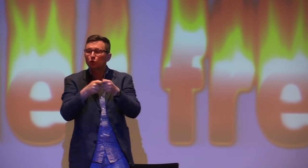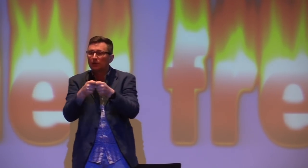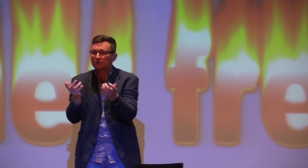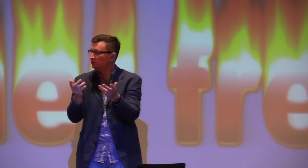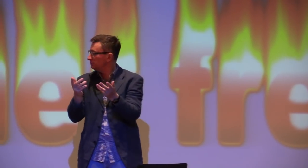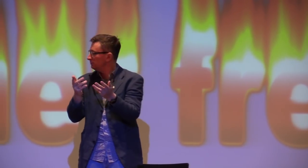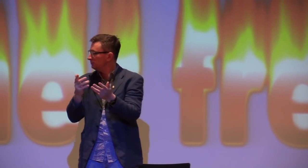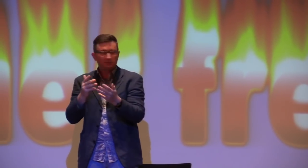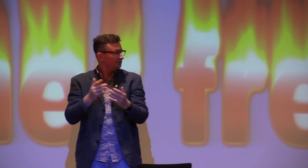umgesetzt wird.